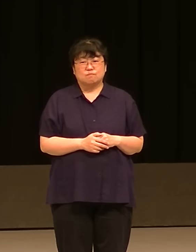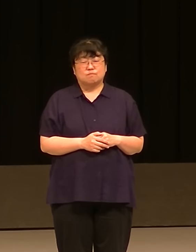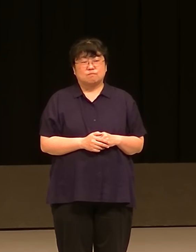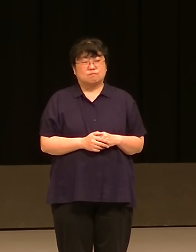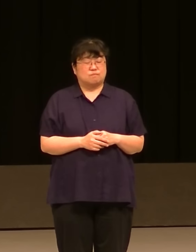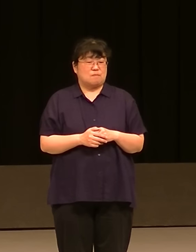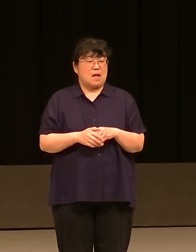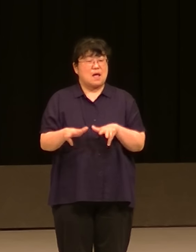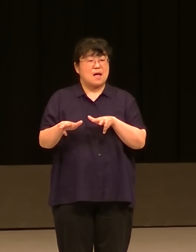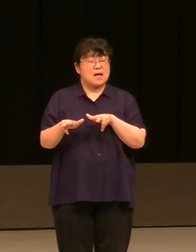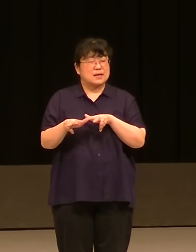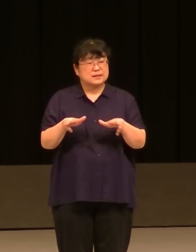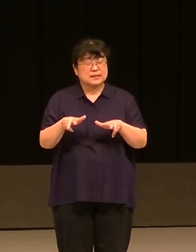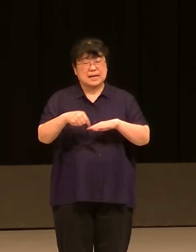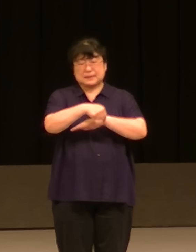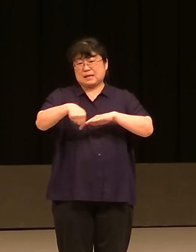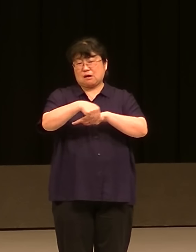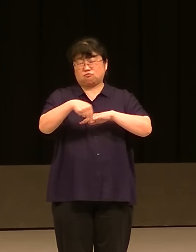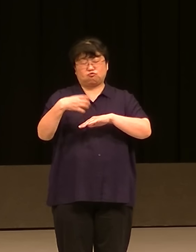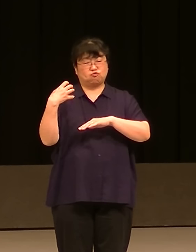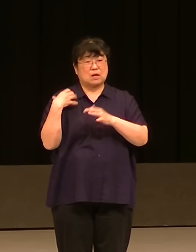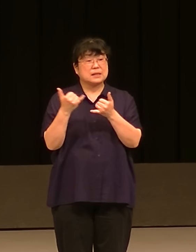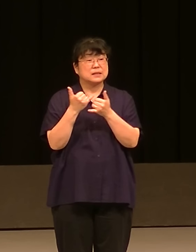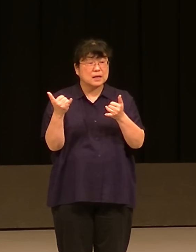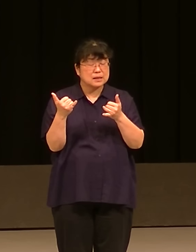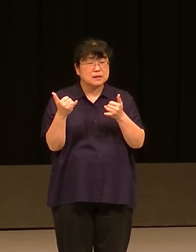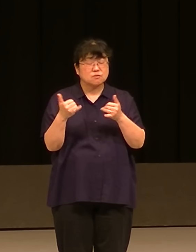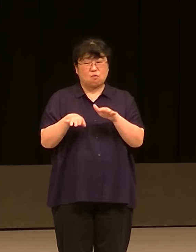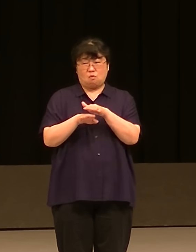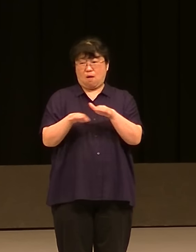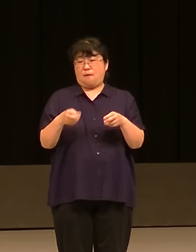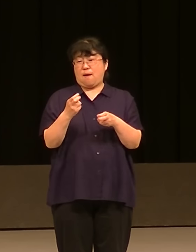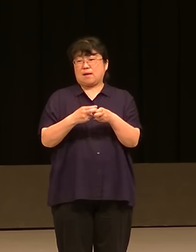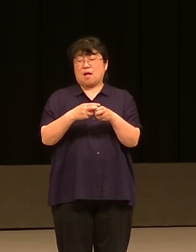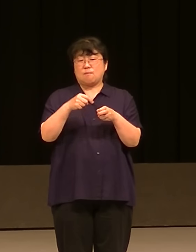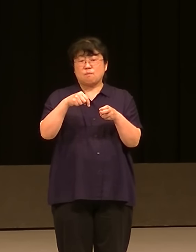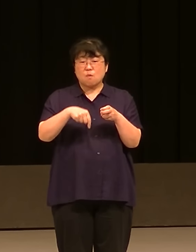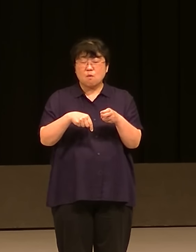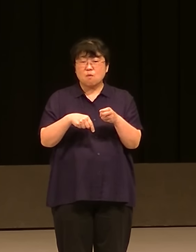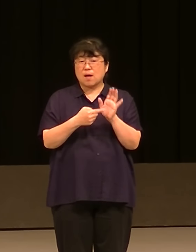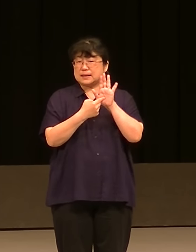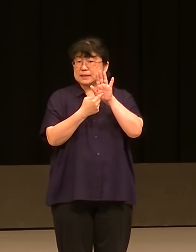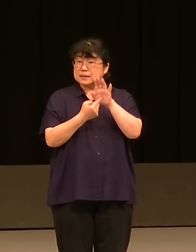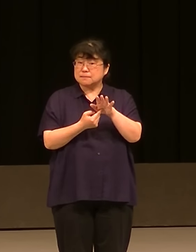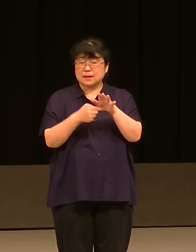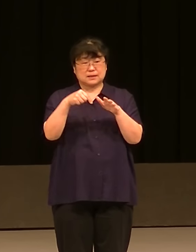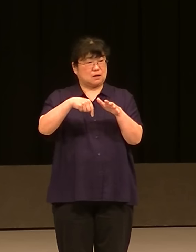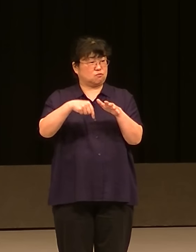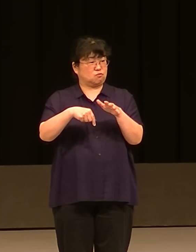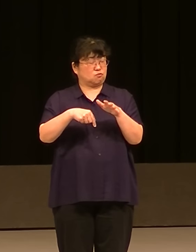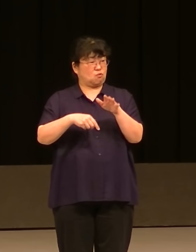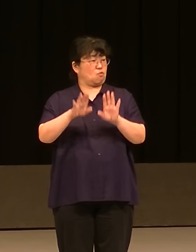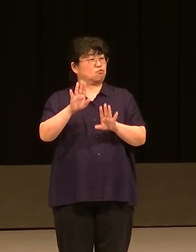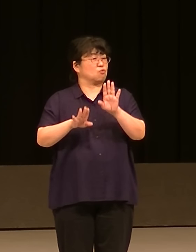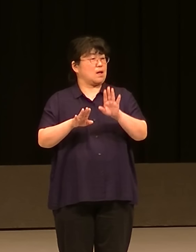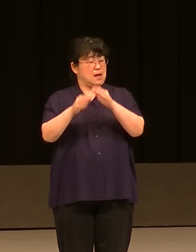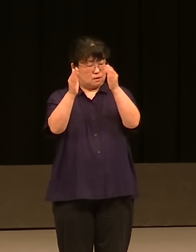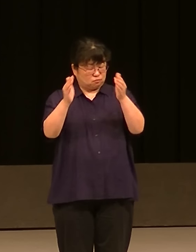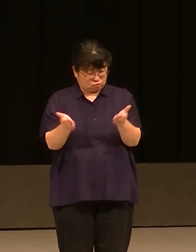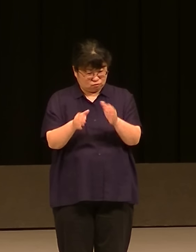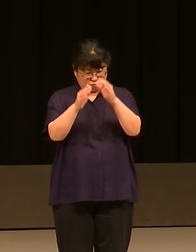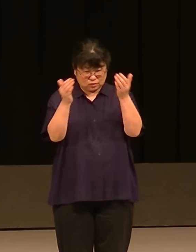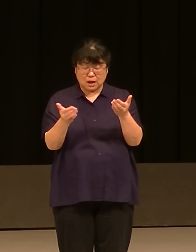政策責任者たちはこの平和憲法が示しているこの姿を世